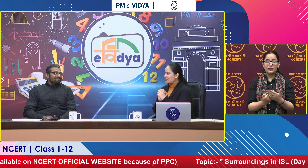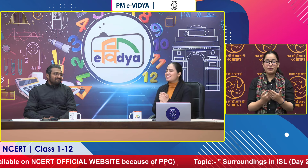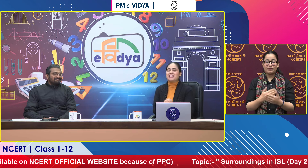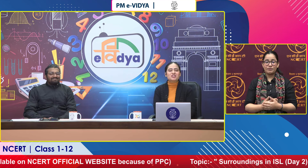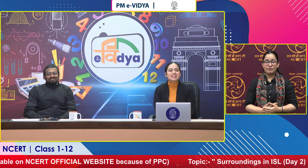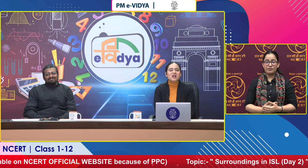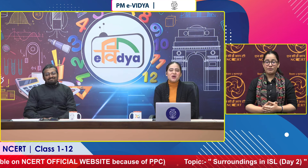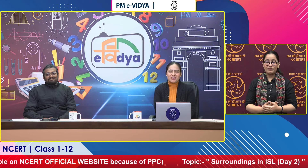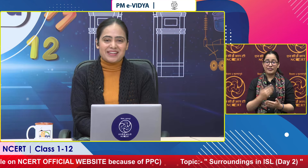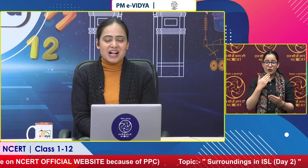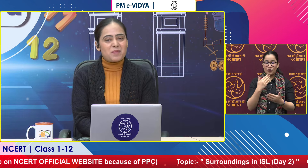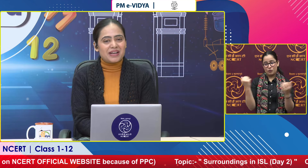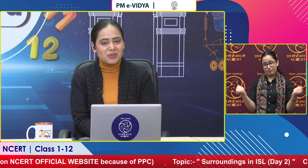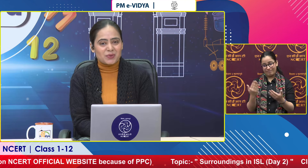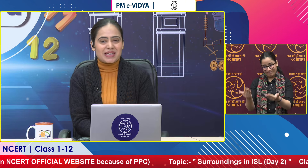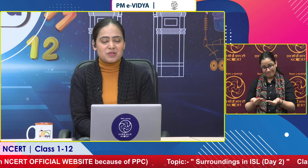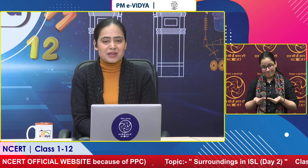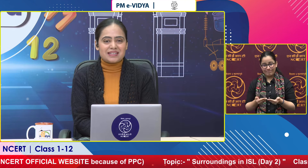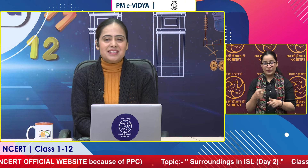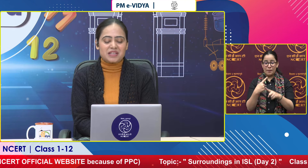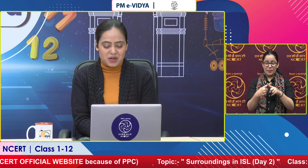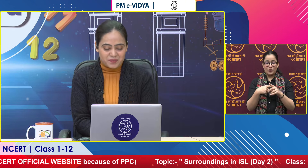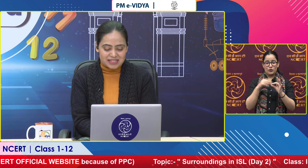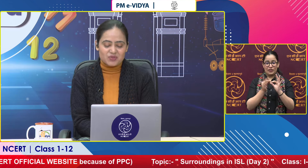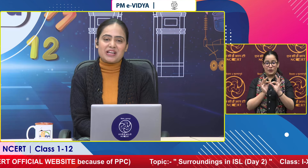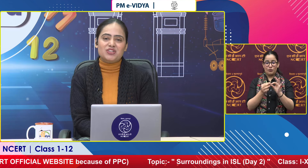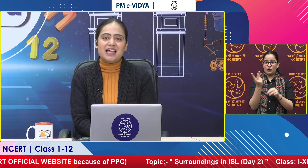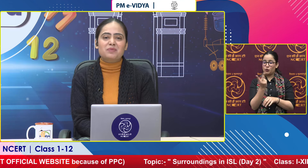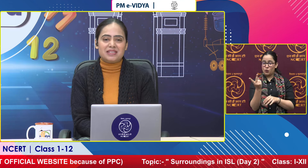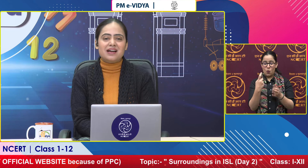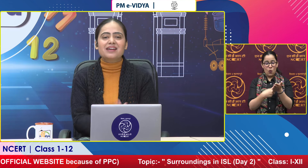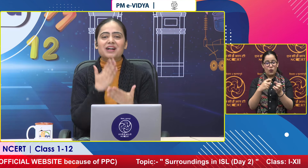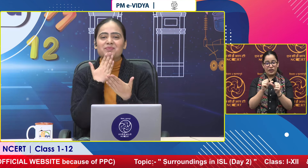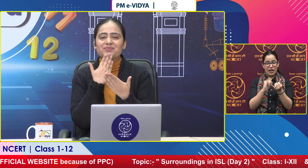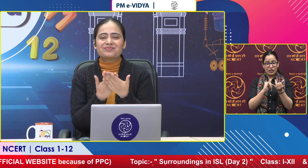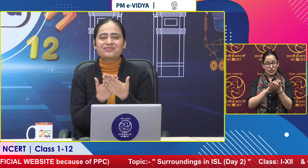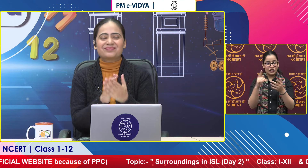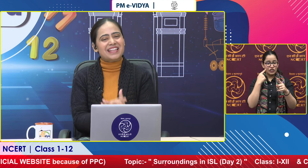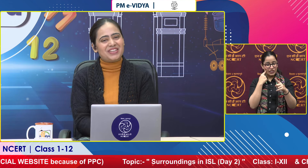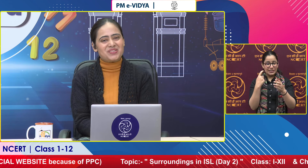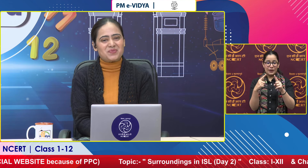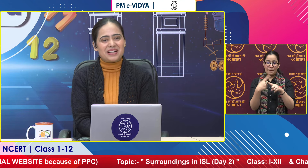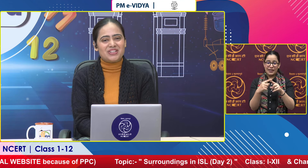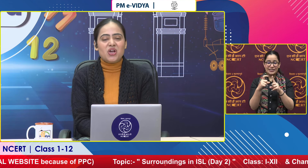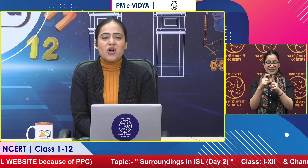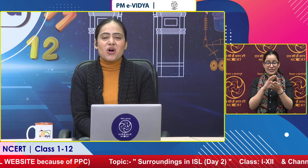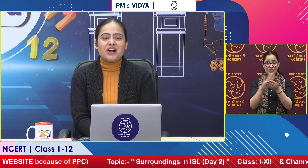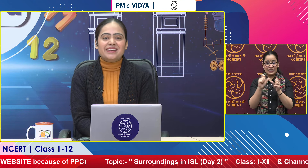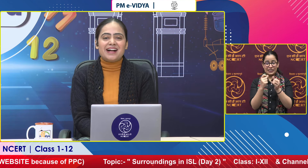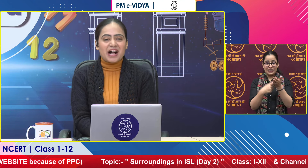टू द सेशन। और हमारे दोनों इंटरप्रेटर्स मिस राशि एंड मिस धारणा, थैंक यू सो मच। और